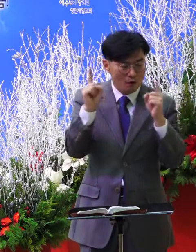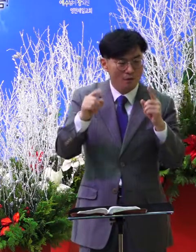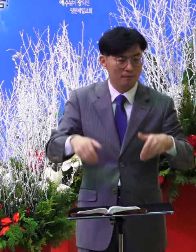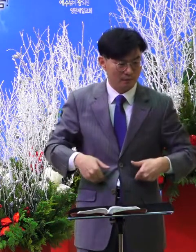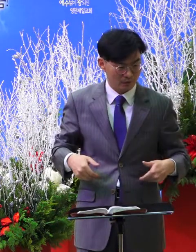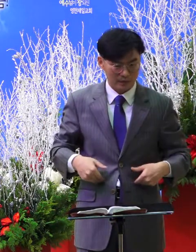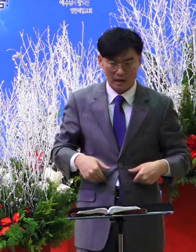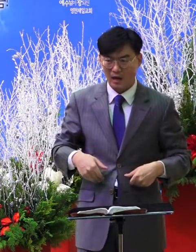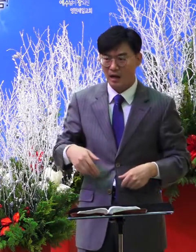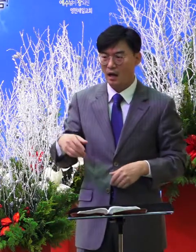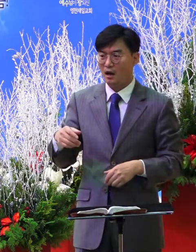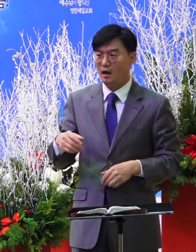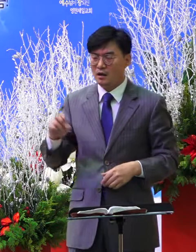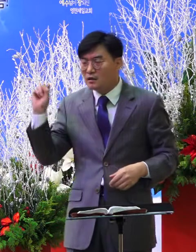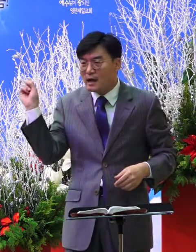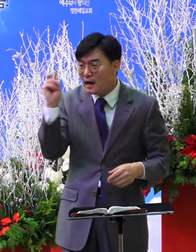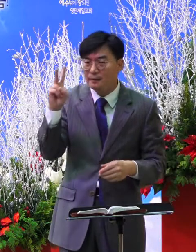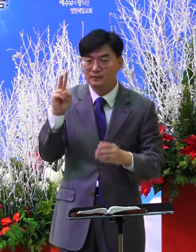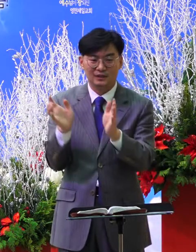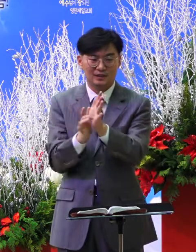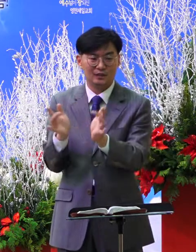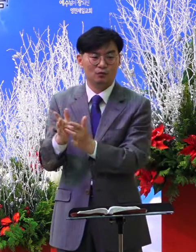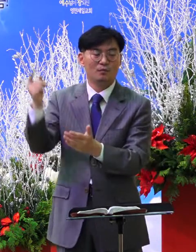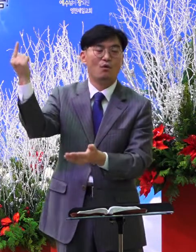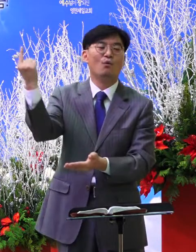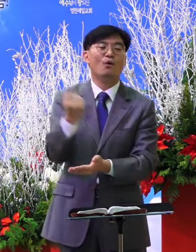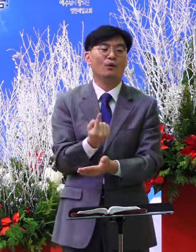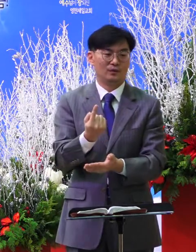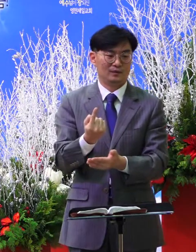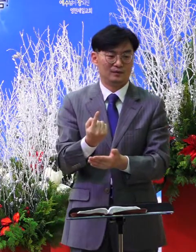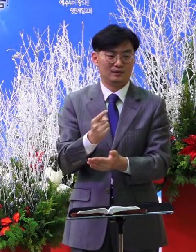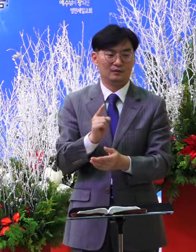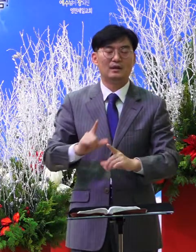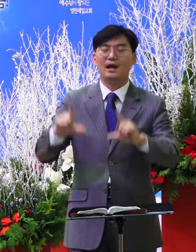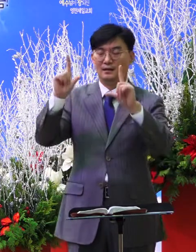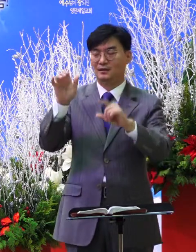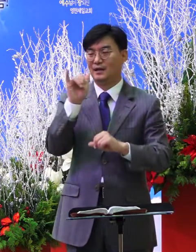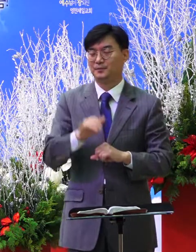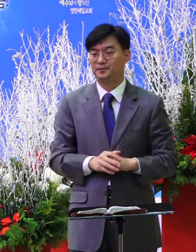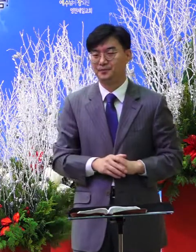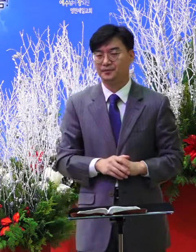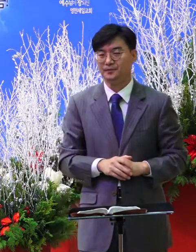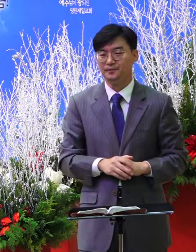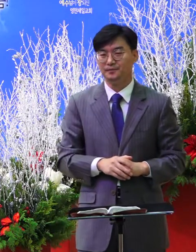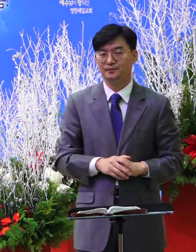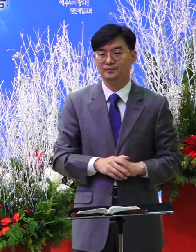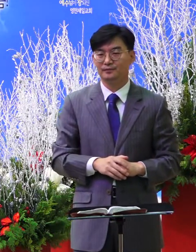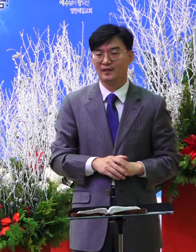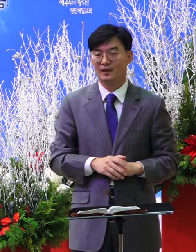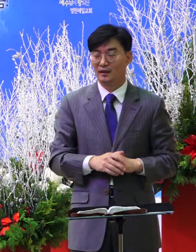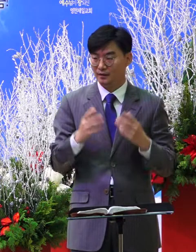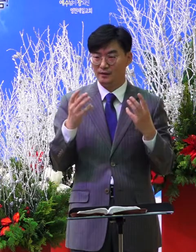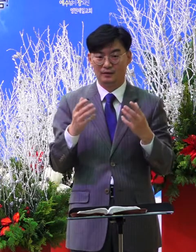것이다. 이런 이야기를 하셨습니다. 여러분, 이 말씀은 많은